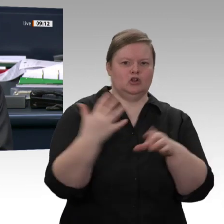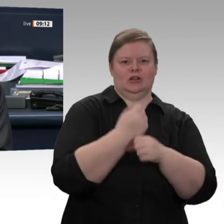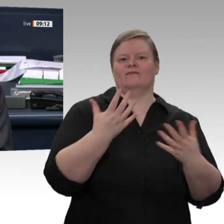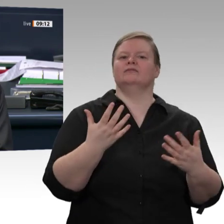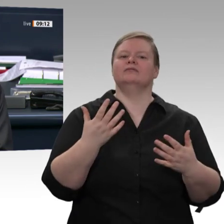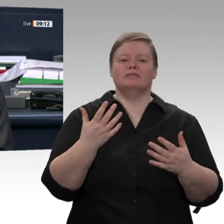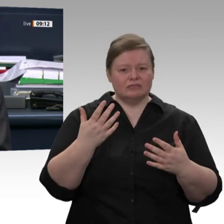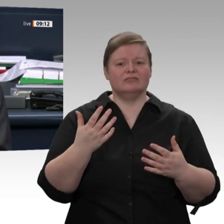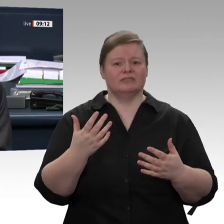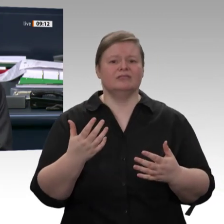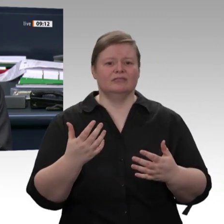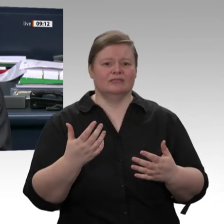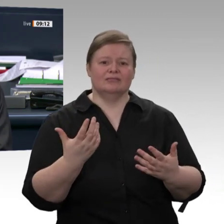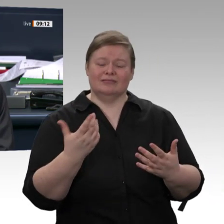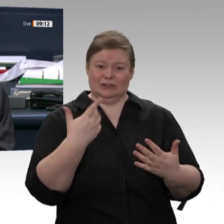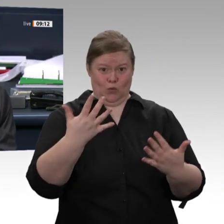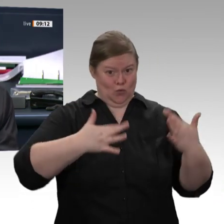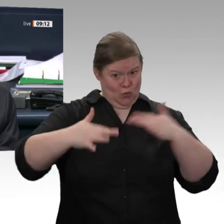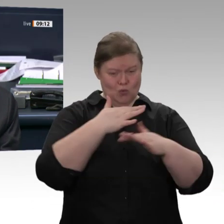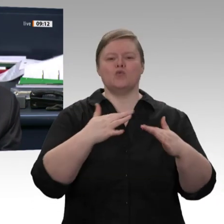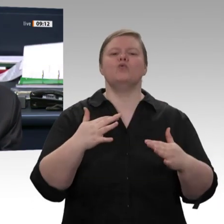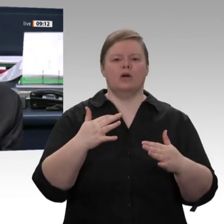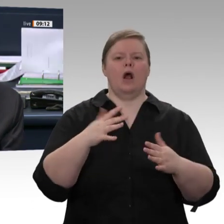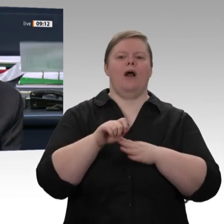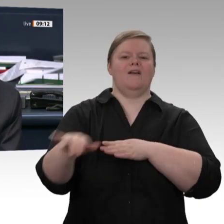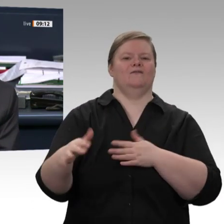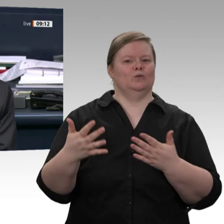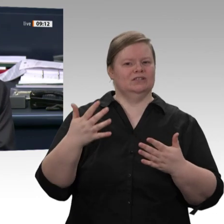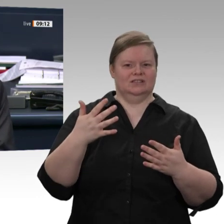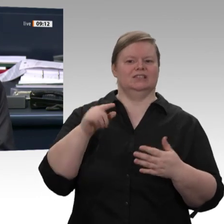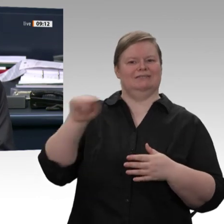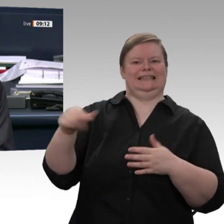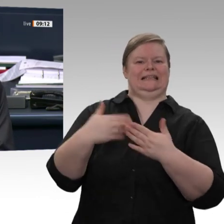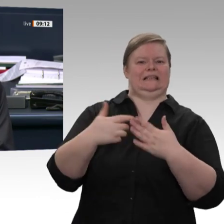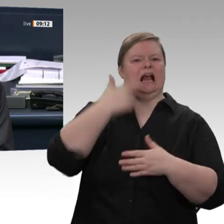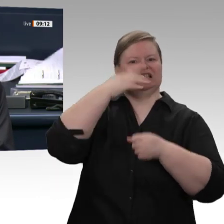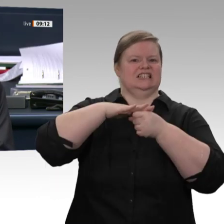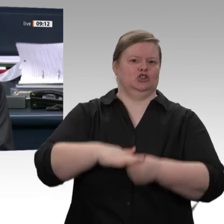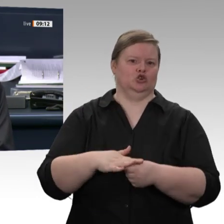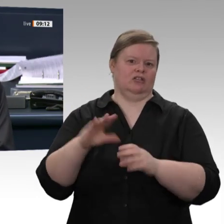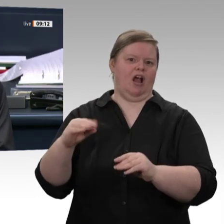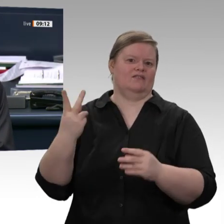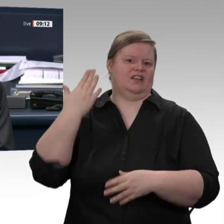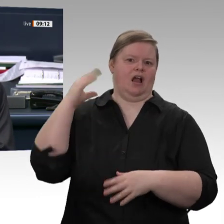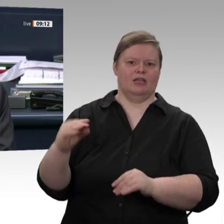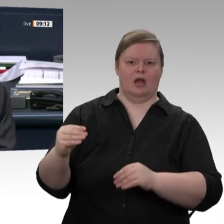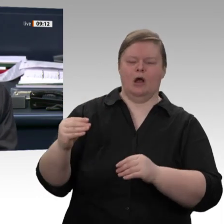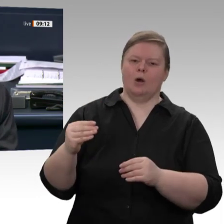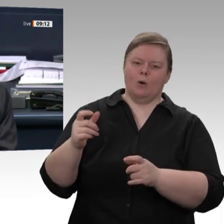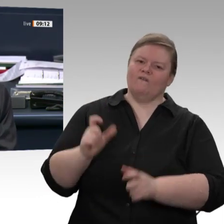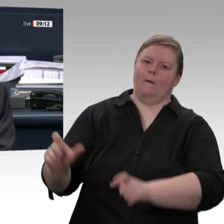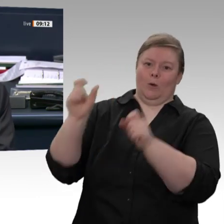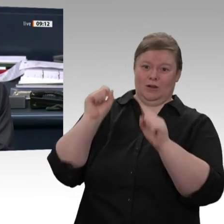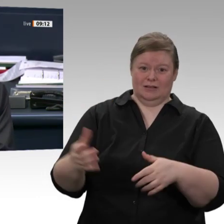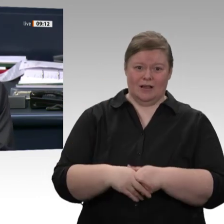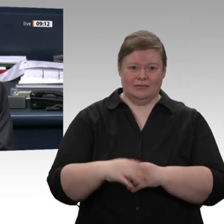Hanau schuldig. Ihnen zu Ehren und im stillen Gedenken an all jene, die mit dem Anschlag bleibende Verletzungen an Körper und